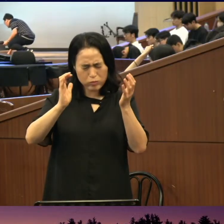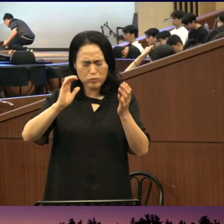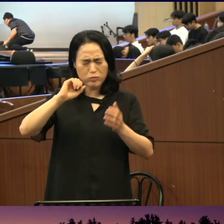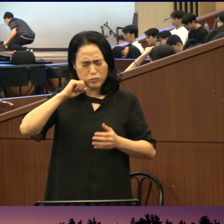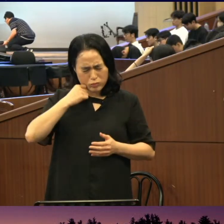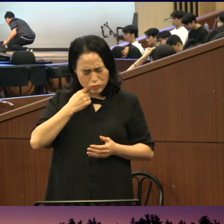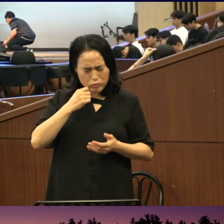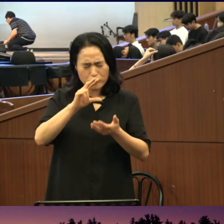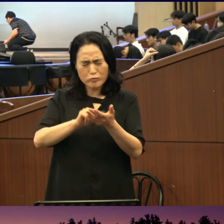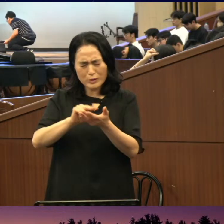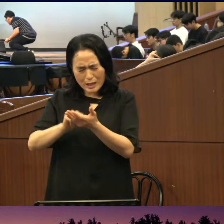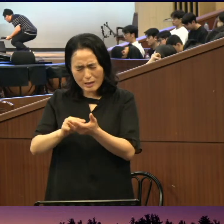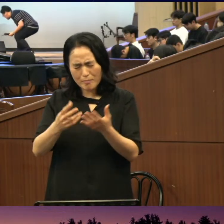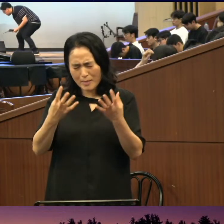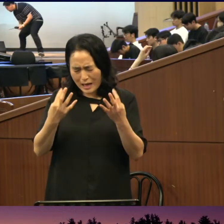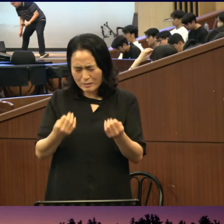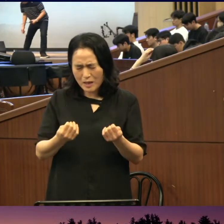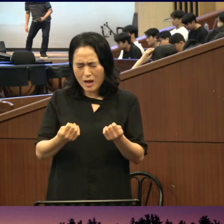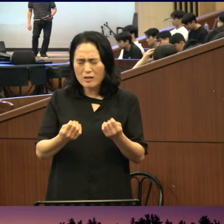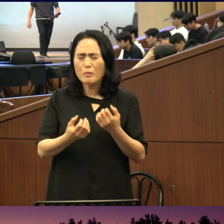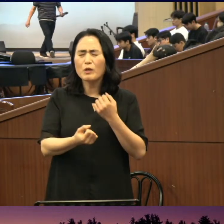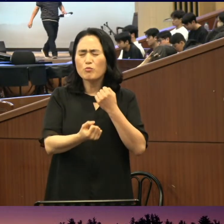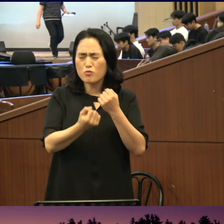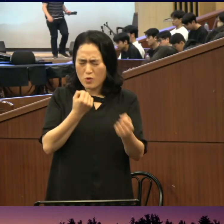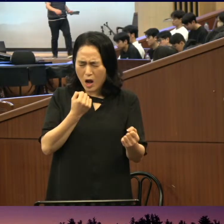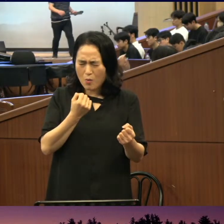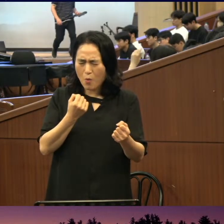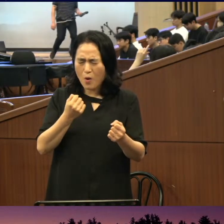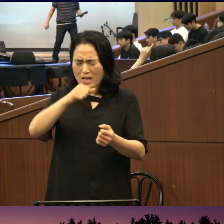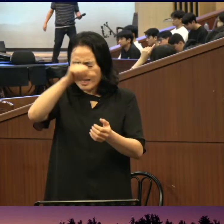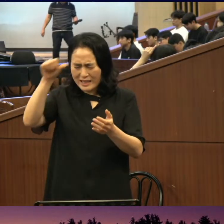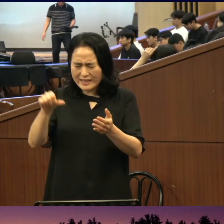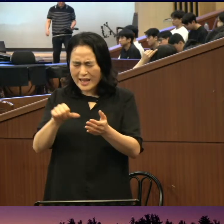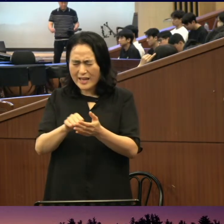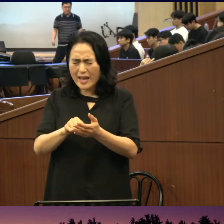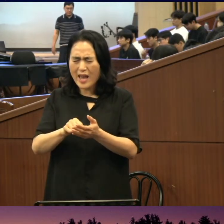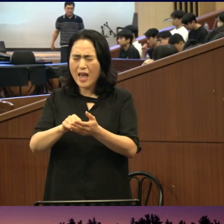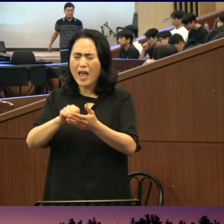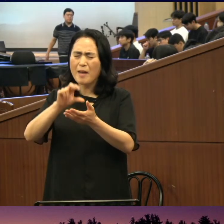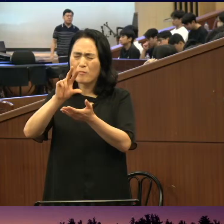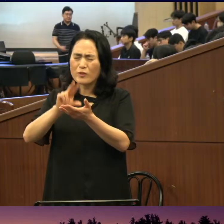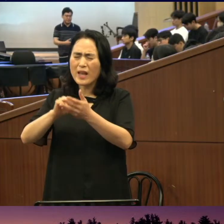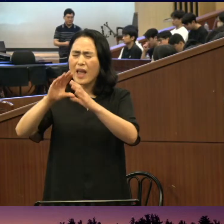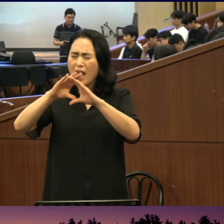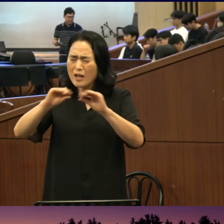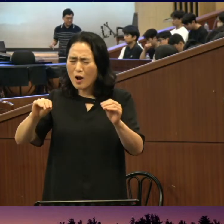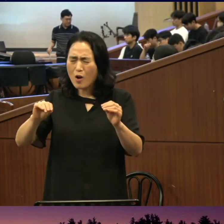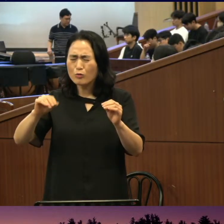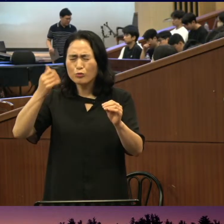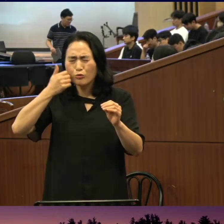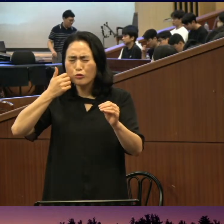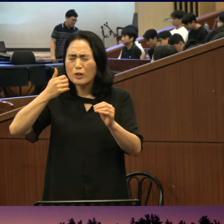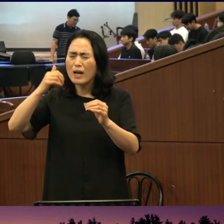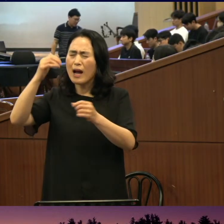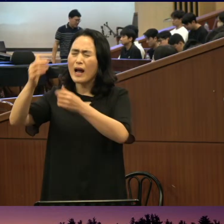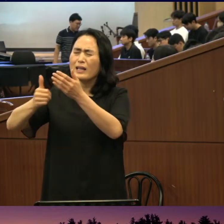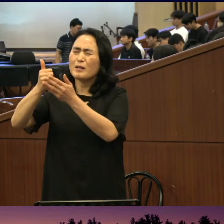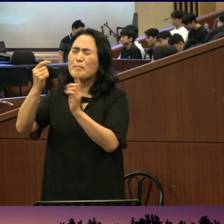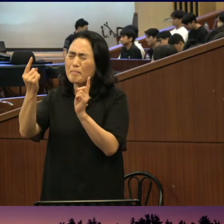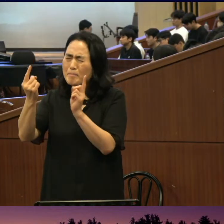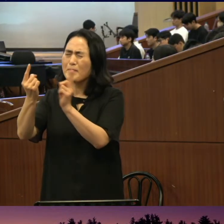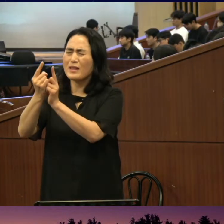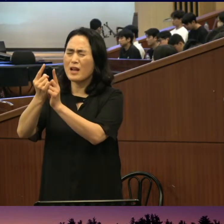우리의 인생의 모든 문제의 답이 되시는 하나님을 구하러 왔사오니, 이 밤에 하나님의 풍성한